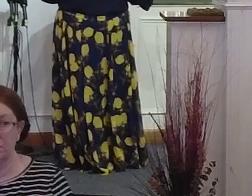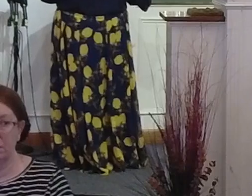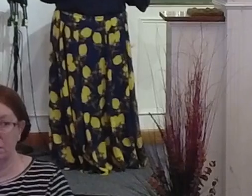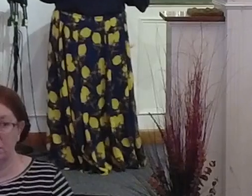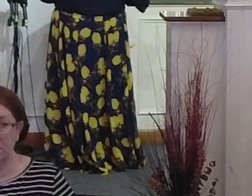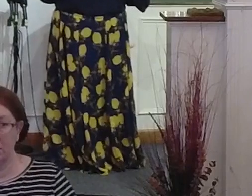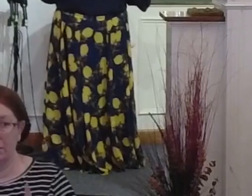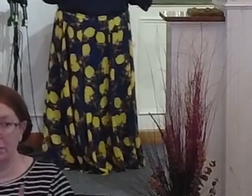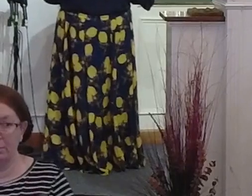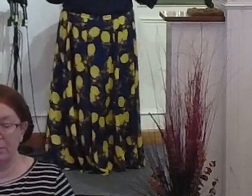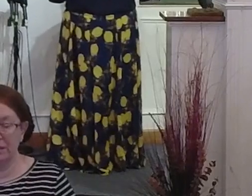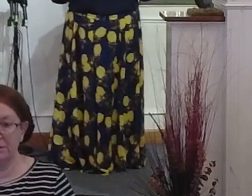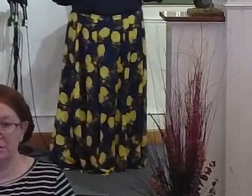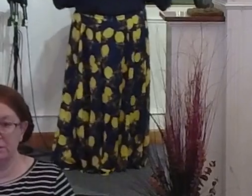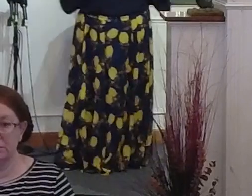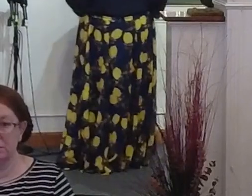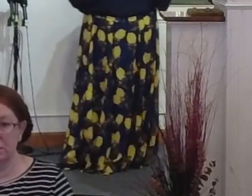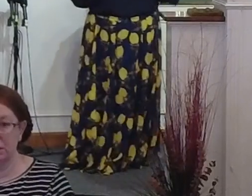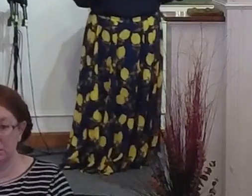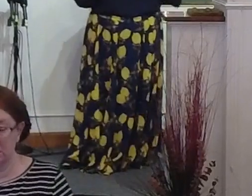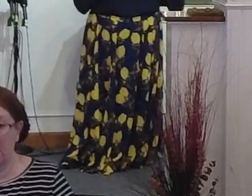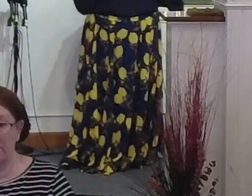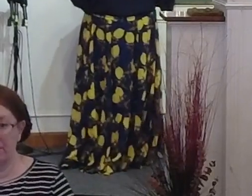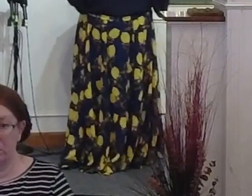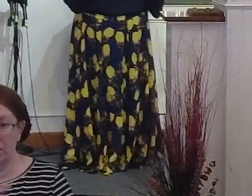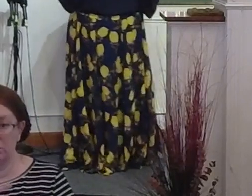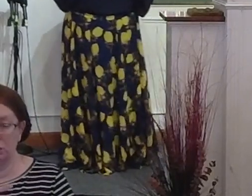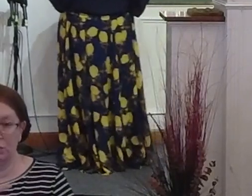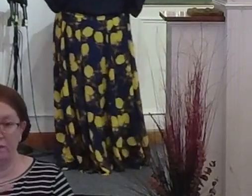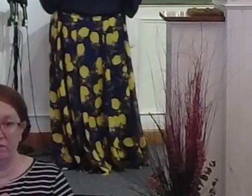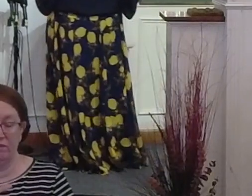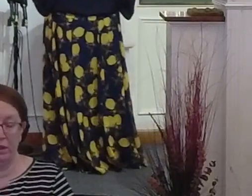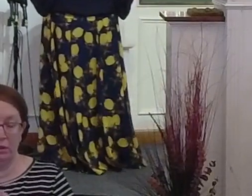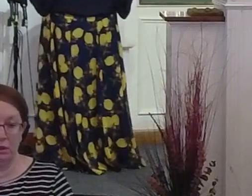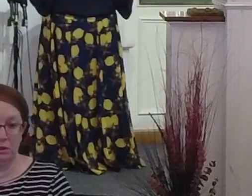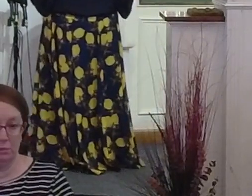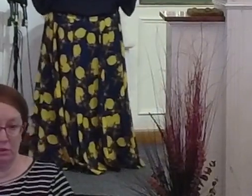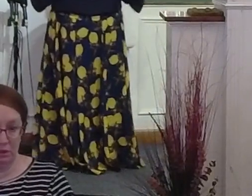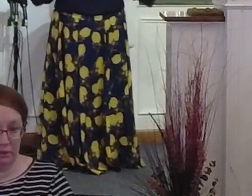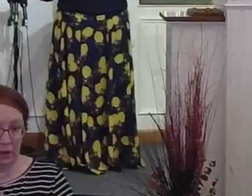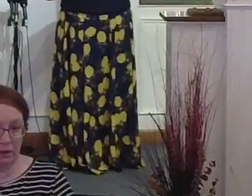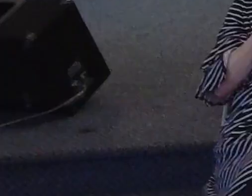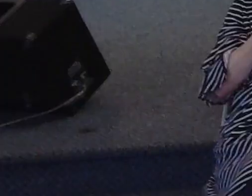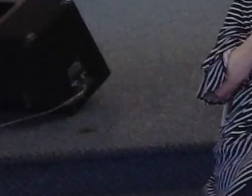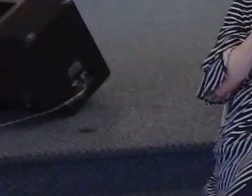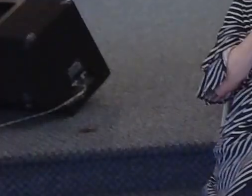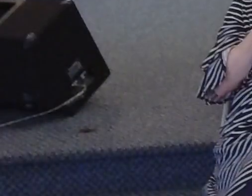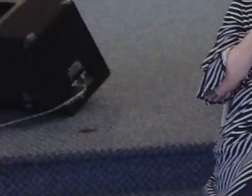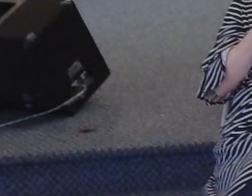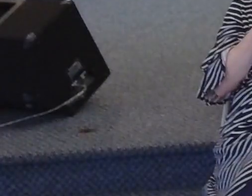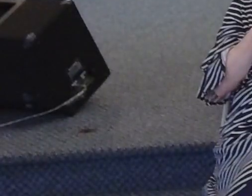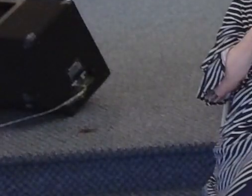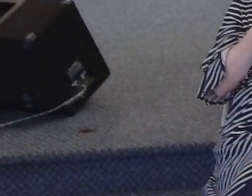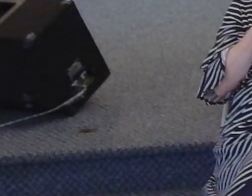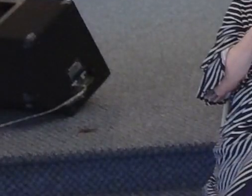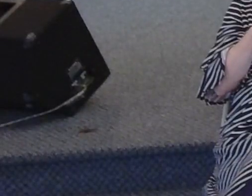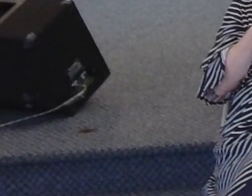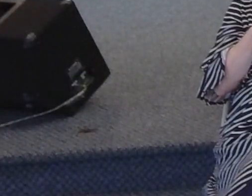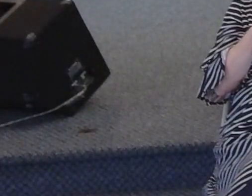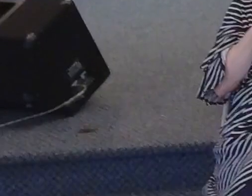es un lugar común para nosotros, para que sintamos la presencia de